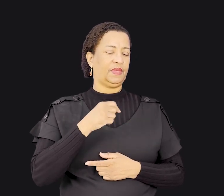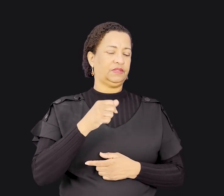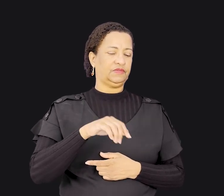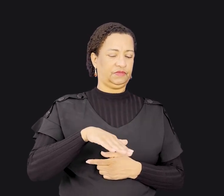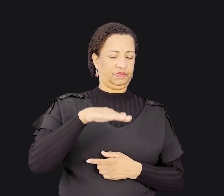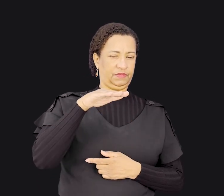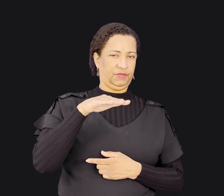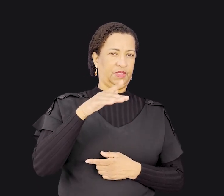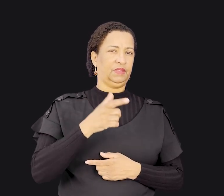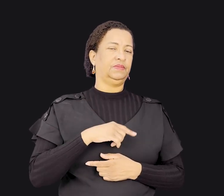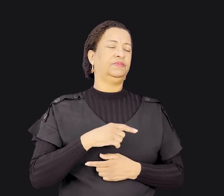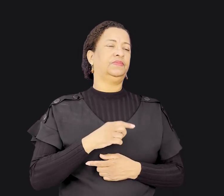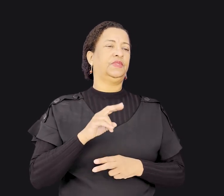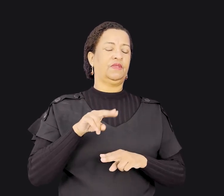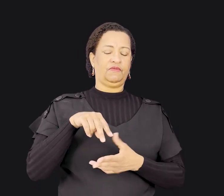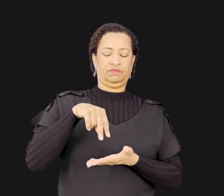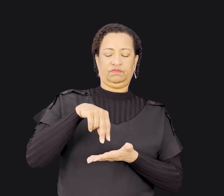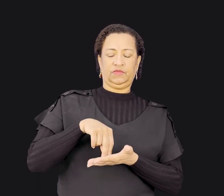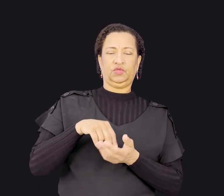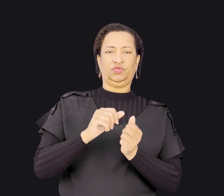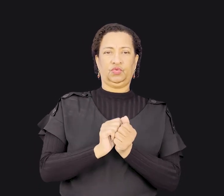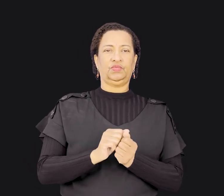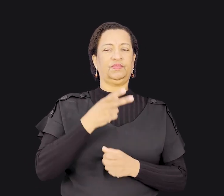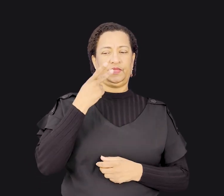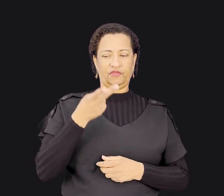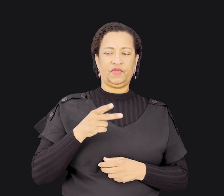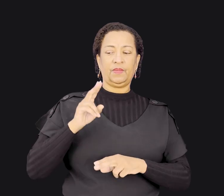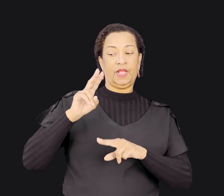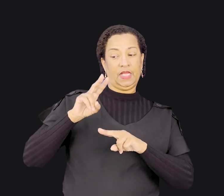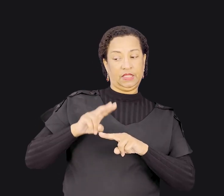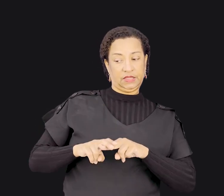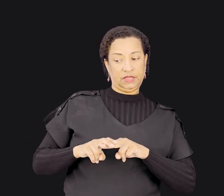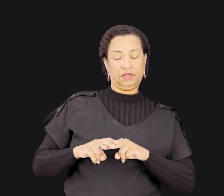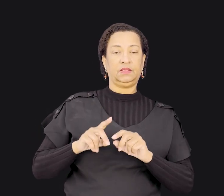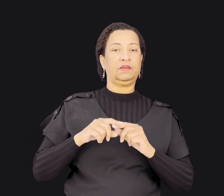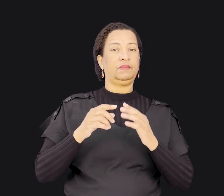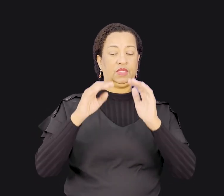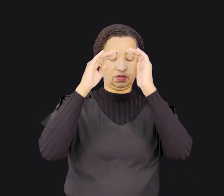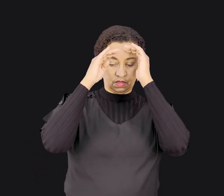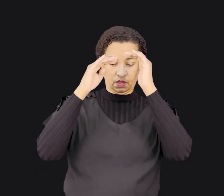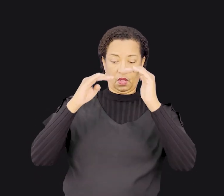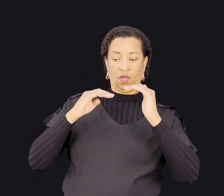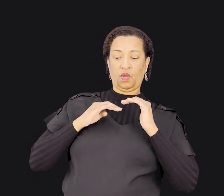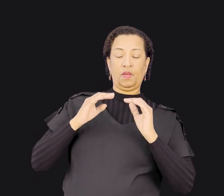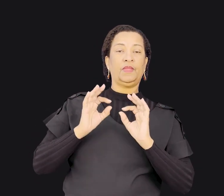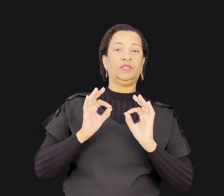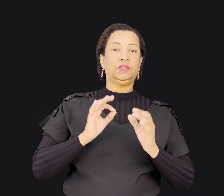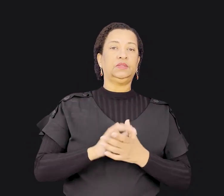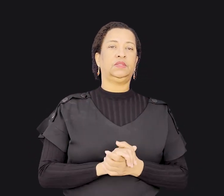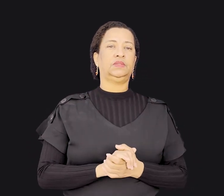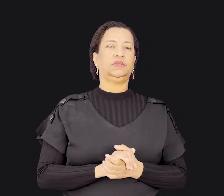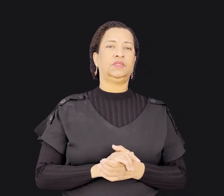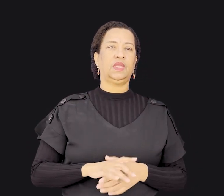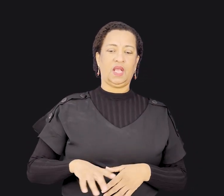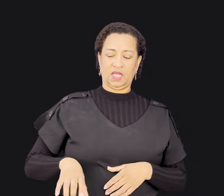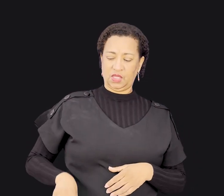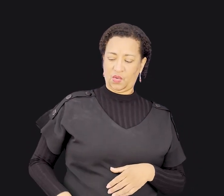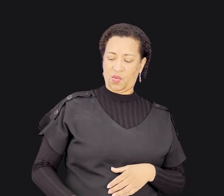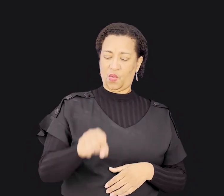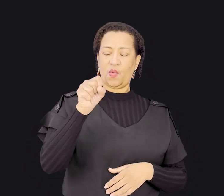pé, no banco da frente. Eu falei para ela sentar, mas ela não obedecia. Então puxei suas pernas e ela